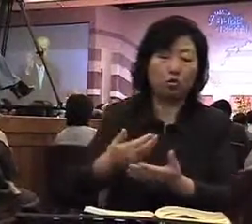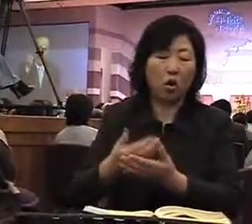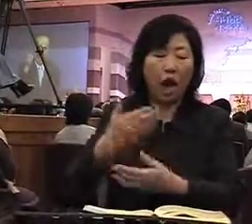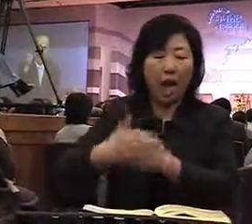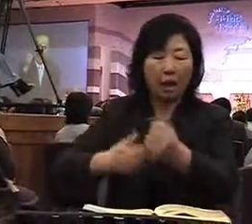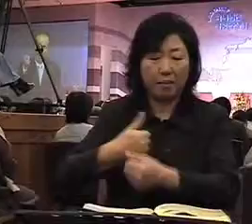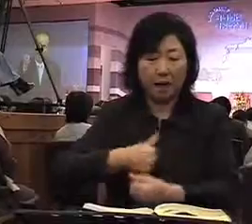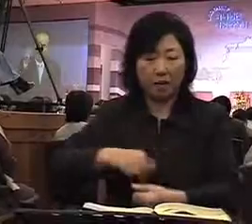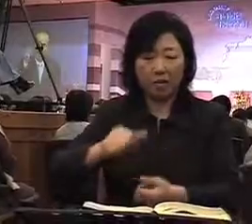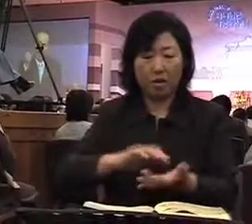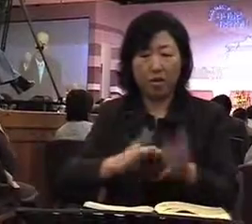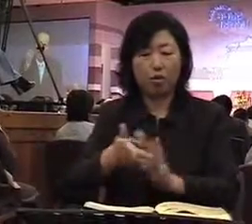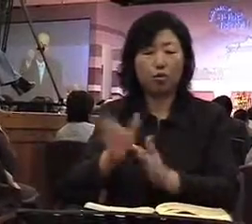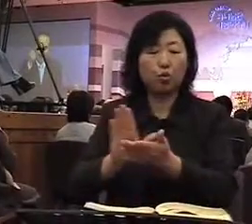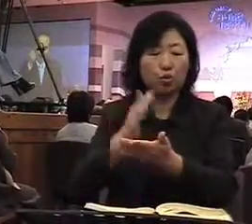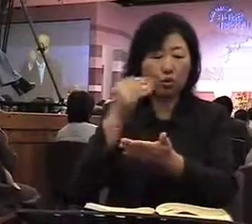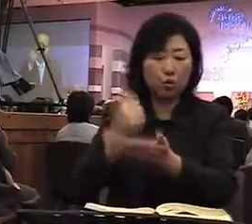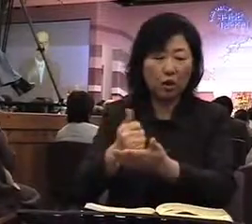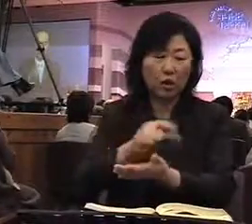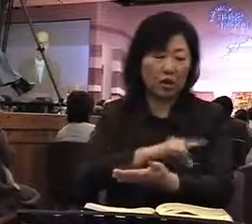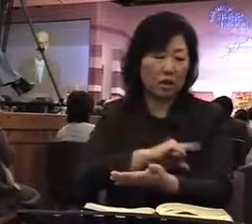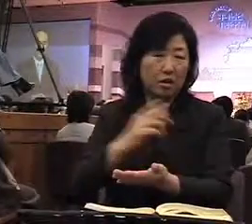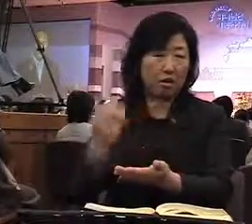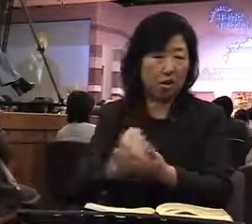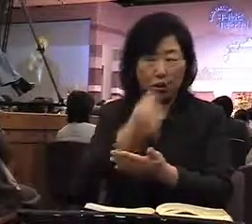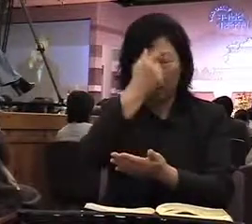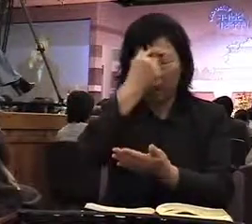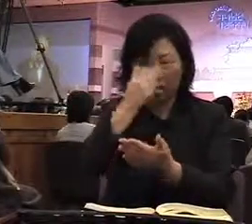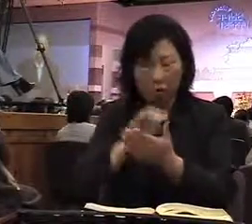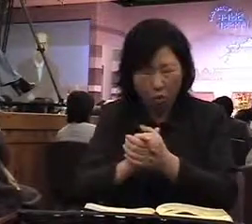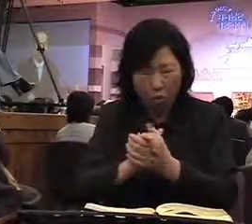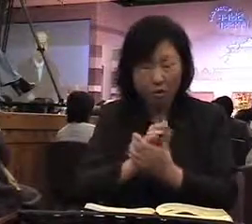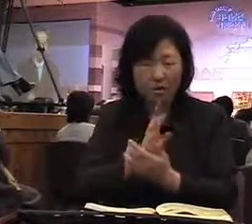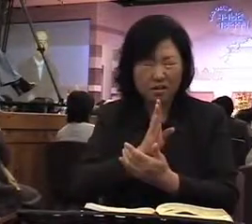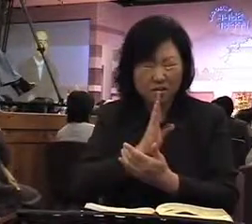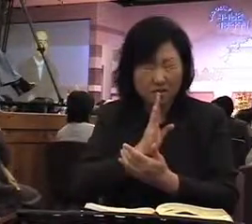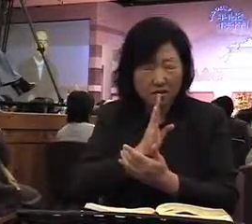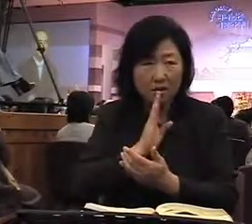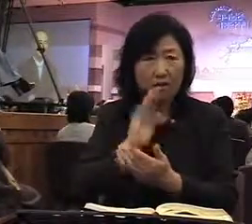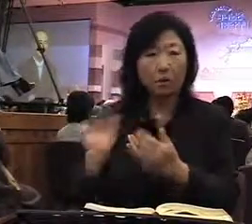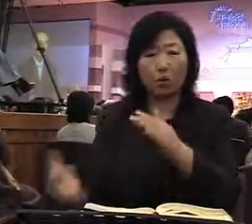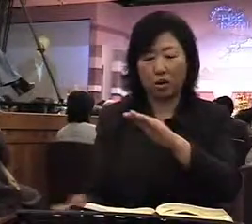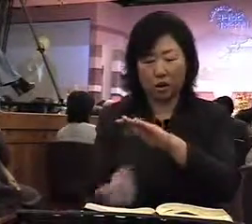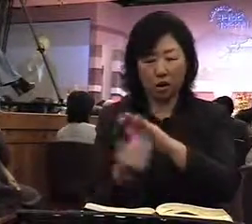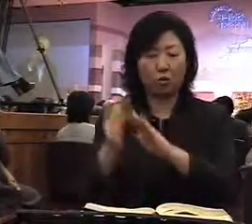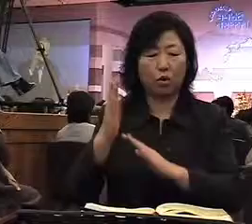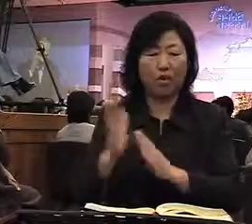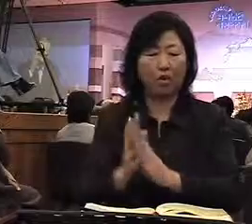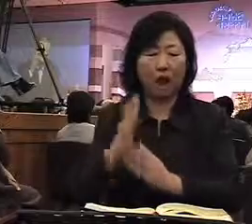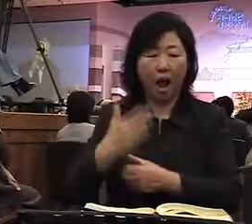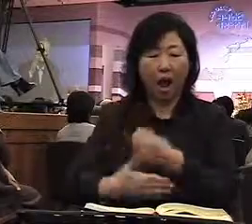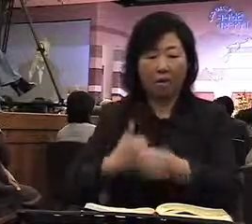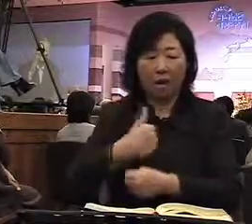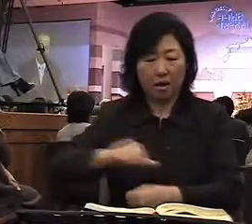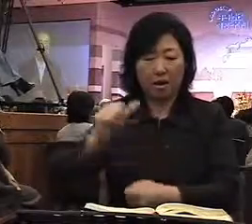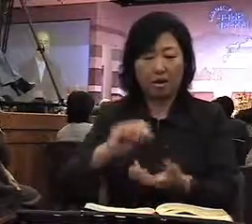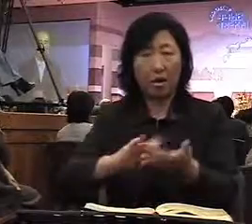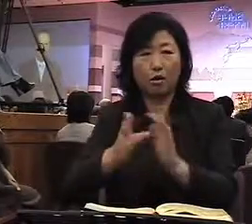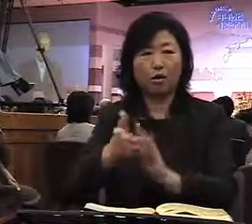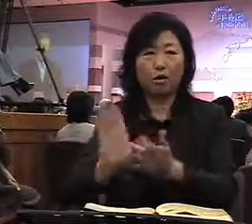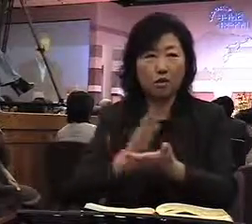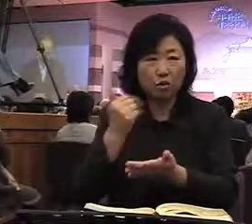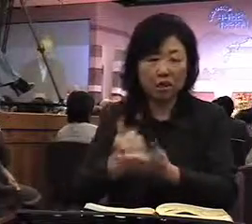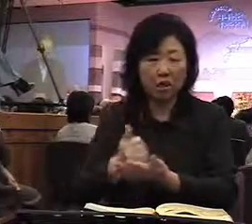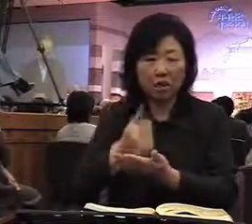하나님의 아들 예수 그리스도의 이름으로 기도하는, 틀림없이 이루어져야 해요. 하나님의 아들 예수 그리스도의